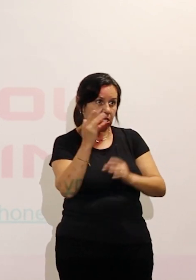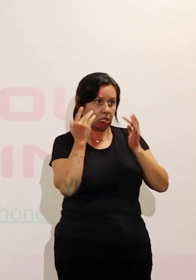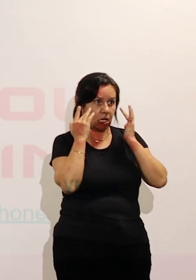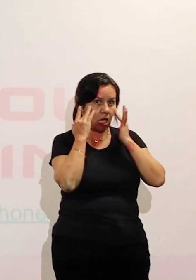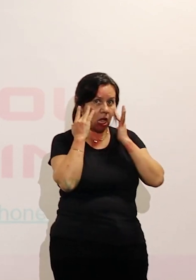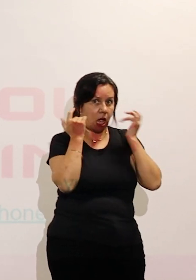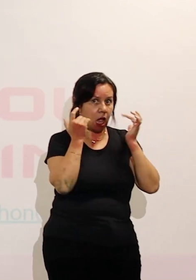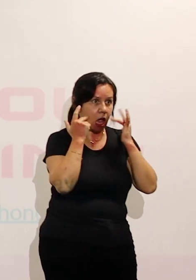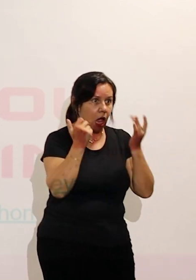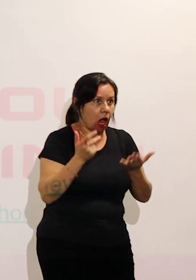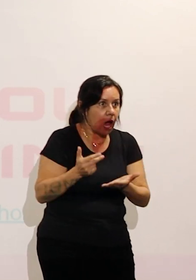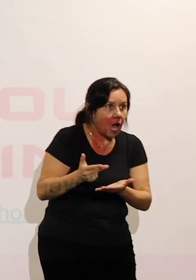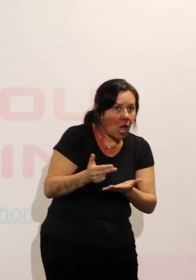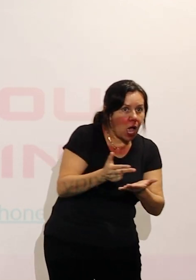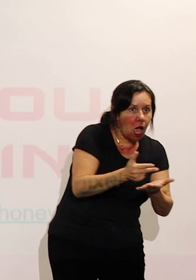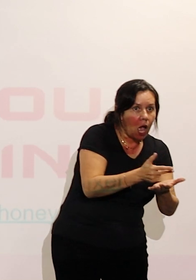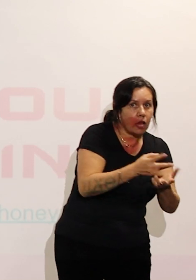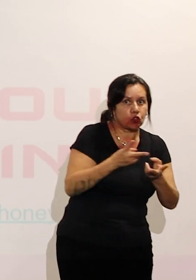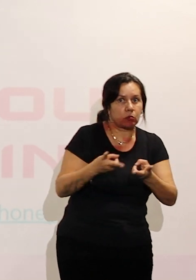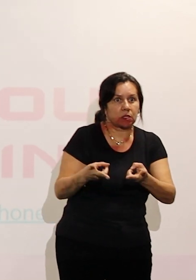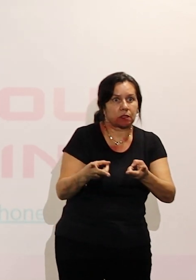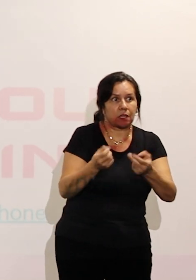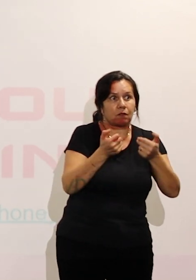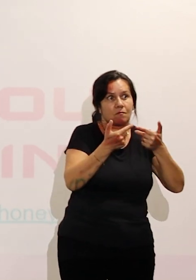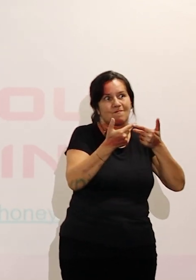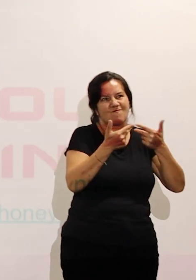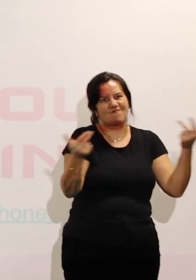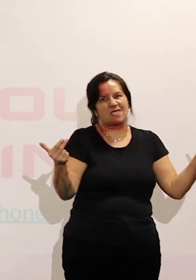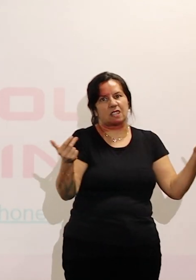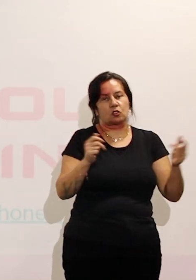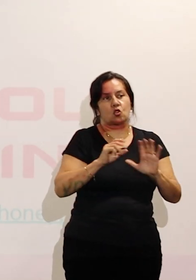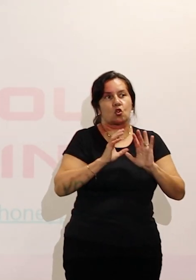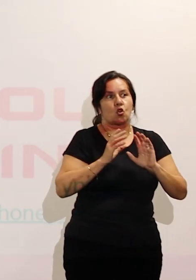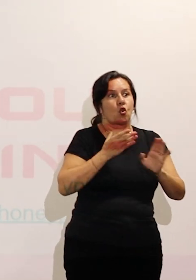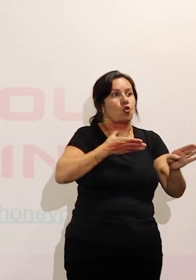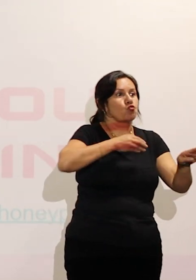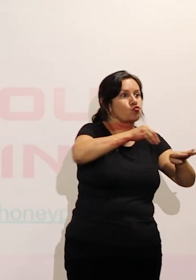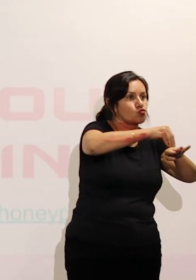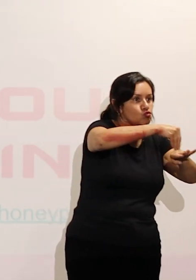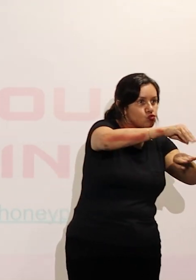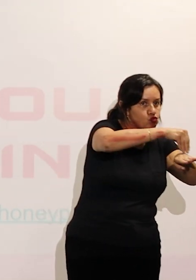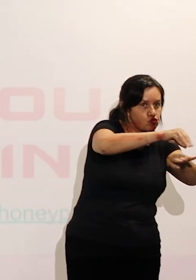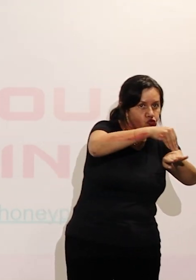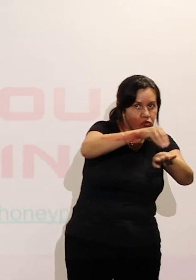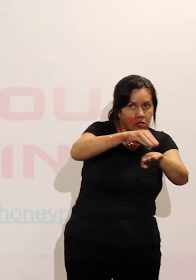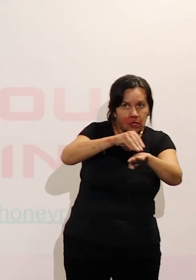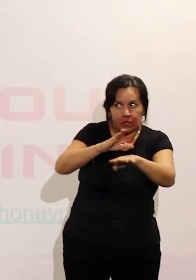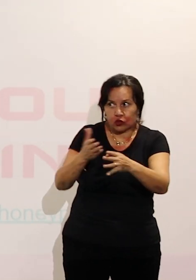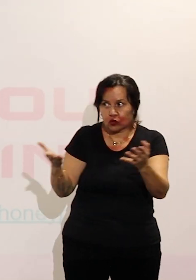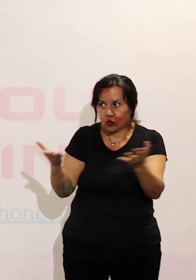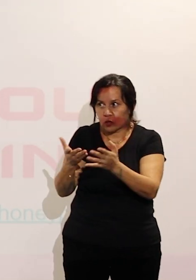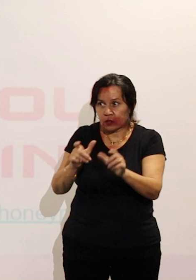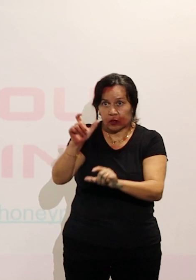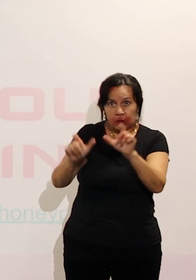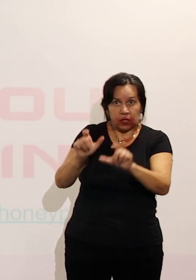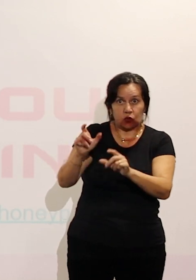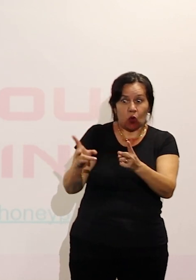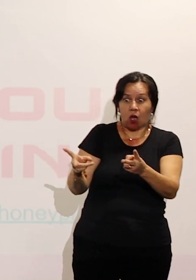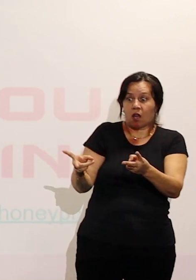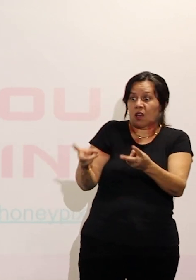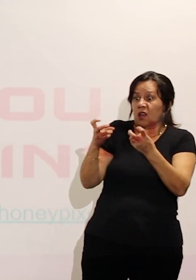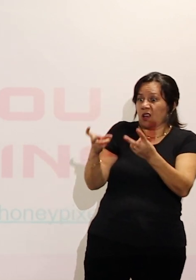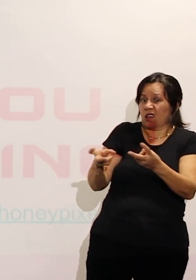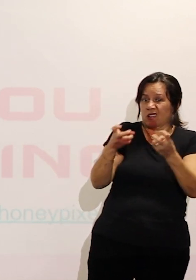uma coisa de se pensar. Observem muito. Esse acho que é o conselho de ouro. É uma coisa que eu vejo que muita gente hoje tem dificuldade de observar as